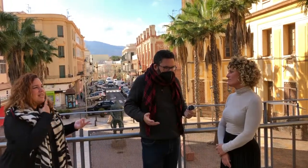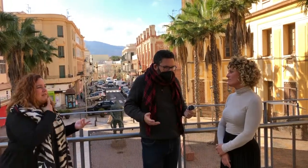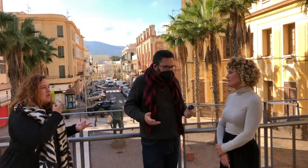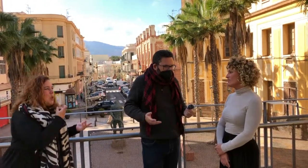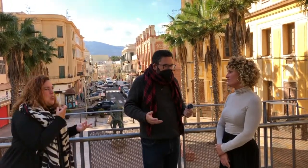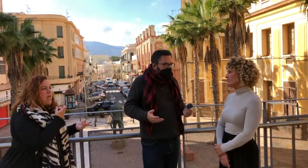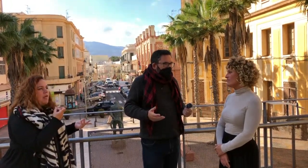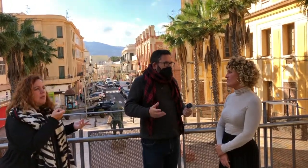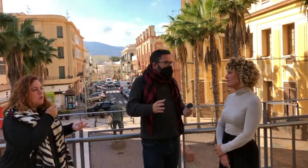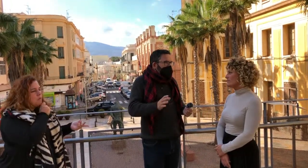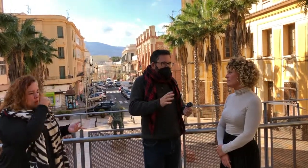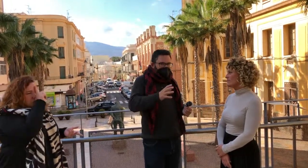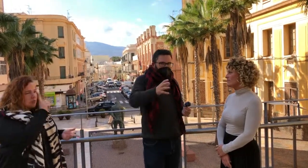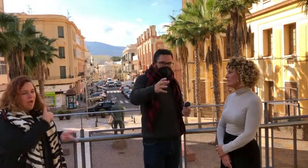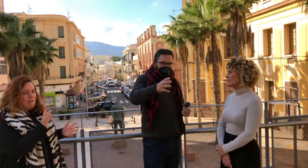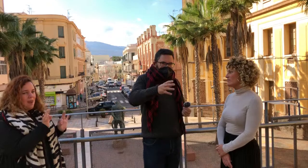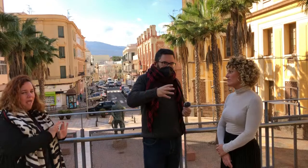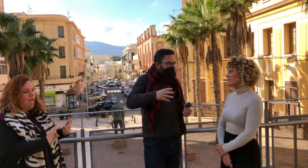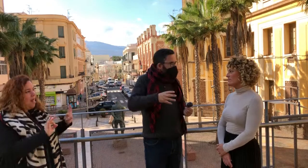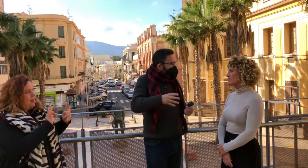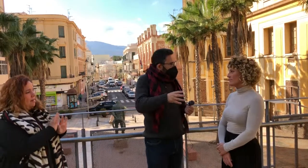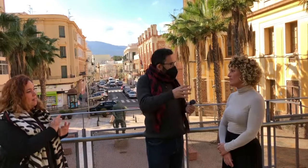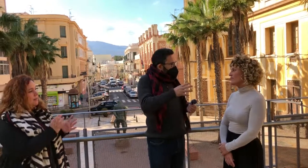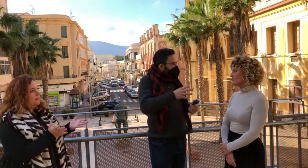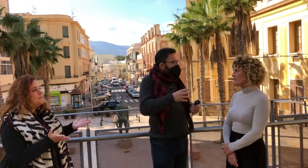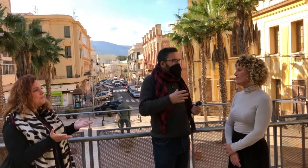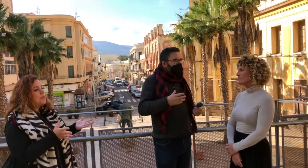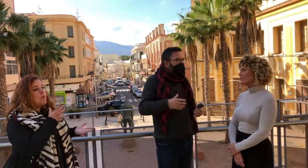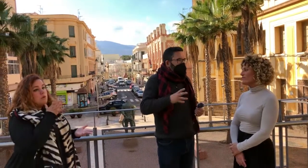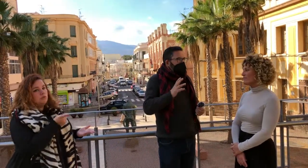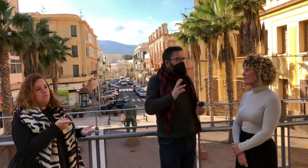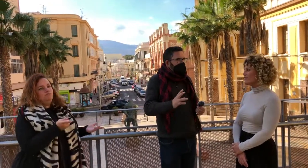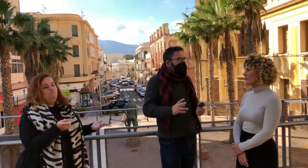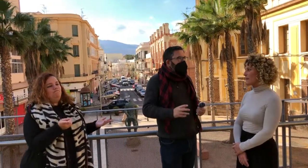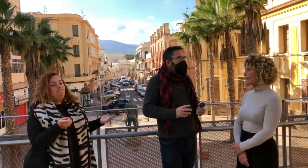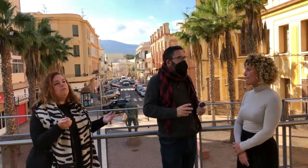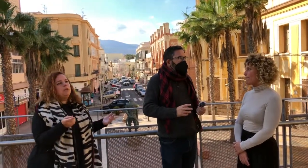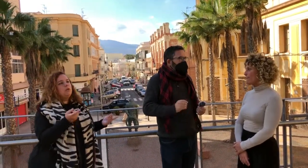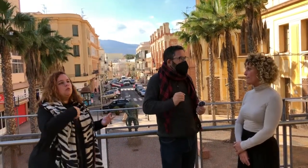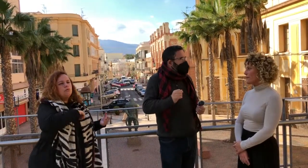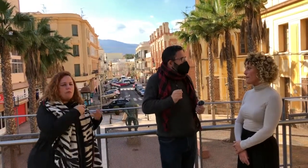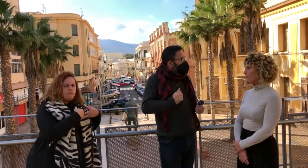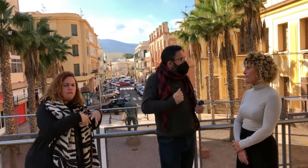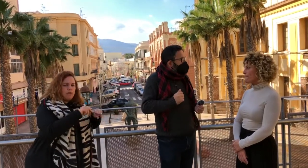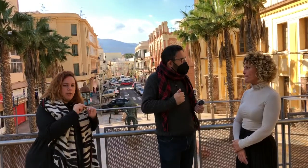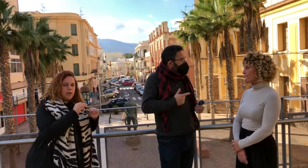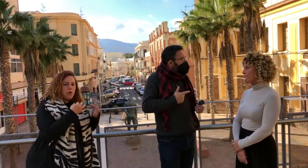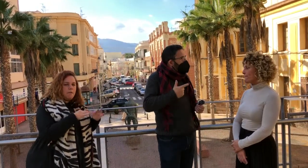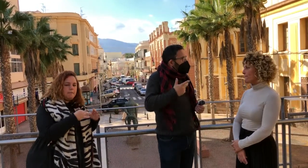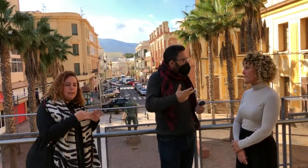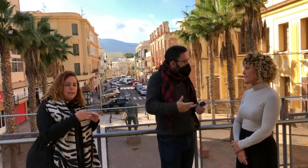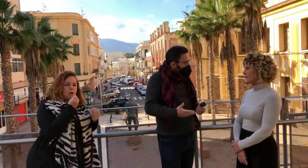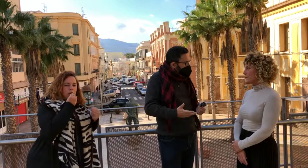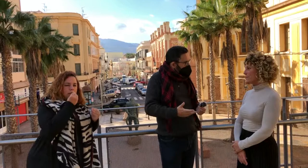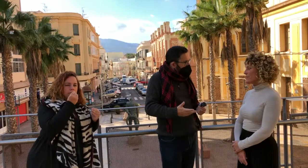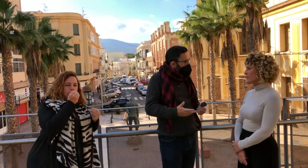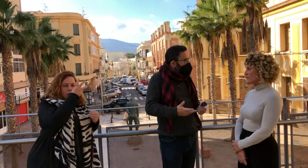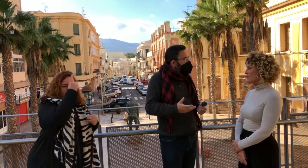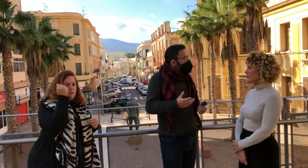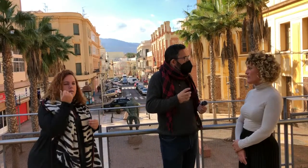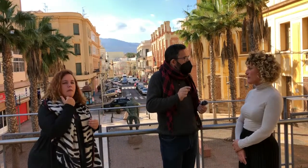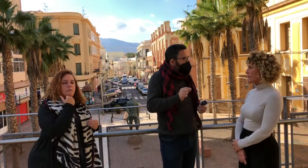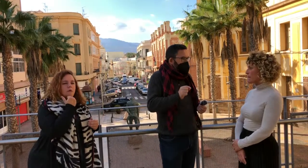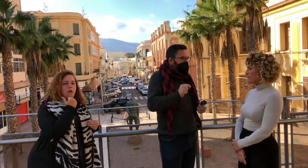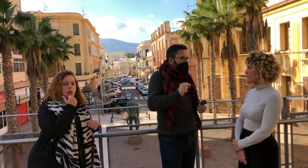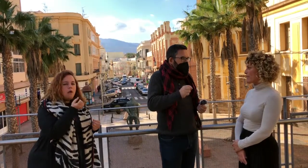en absoluto. Entonces ya estamos, yo creo que estamos terminando, pero siempre normalmente hay algo que se nos olvida o algún mensaje que queramos dar, y